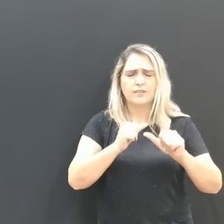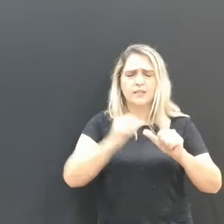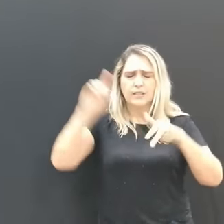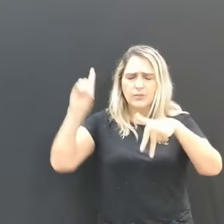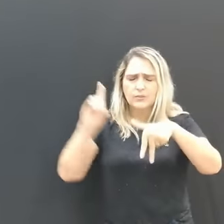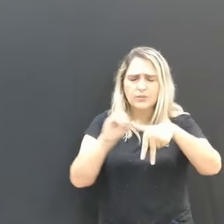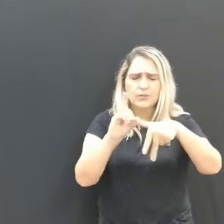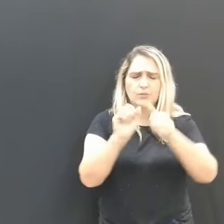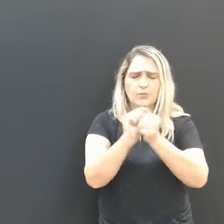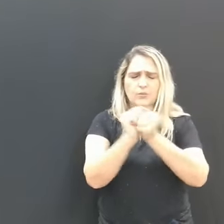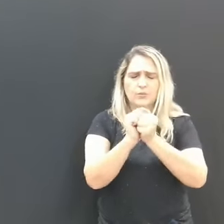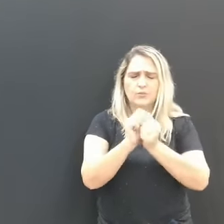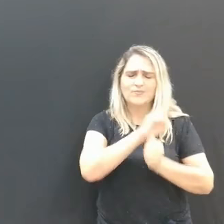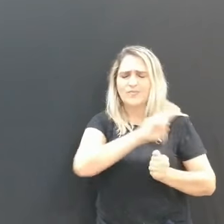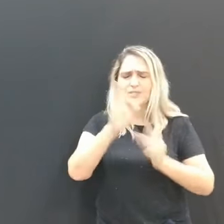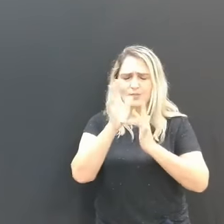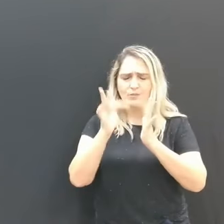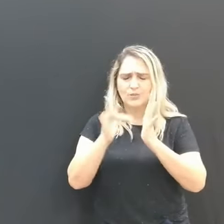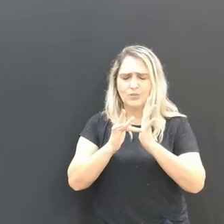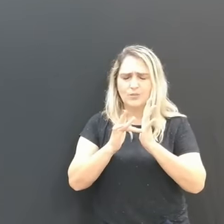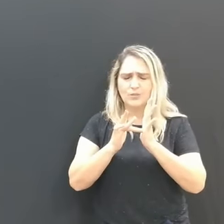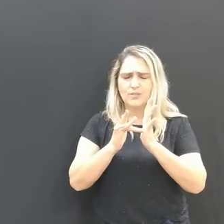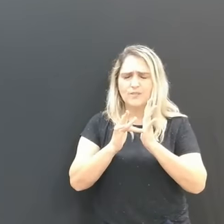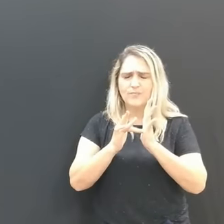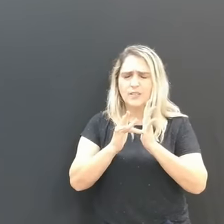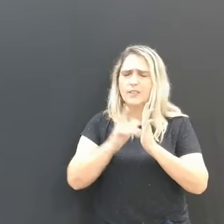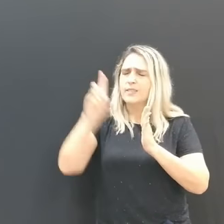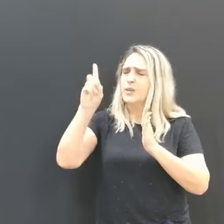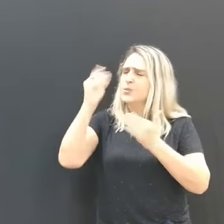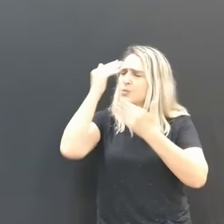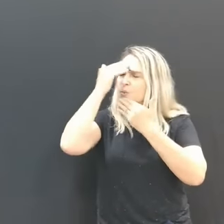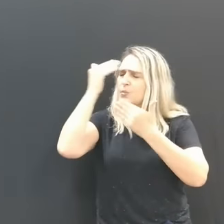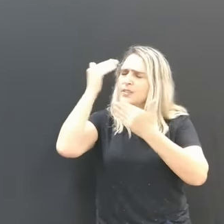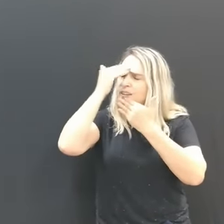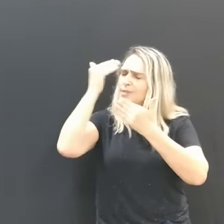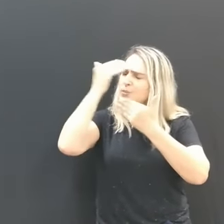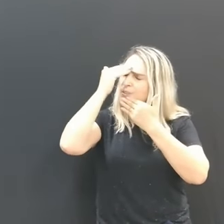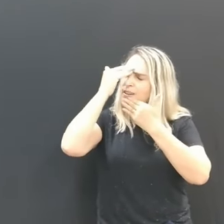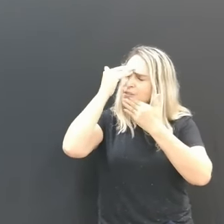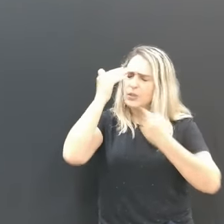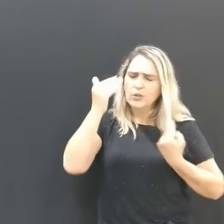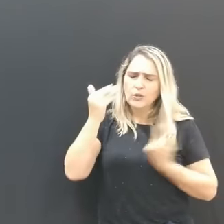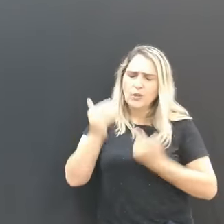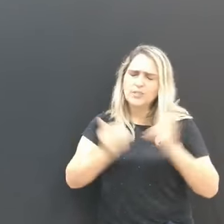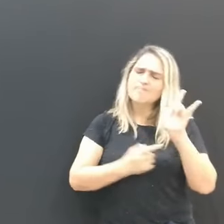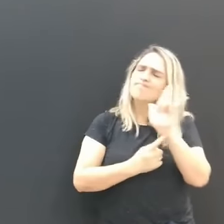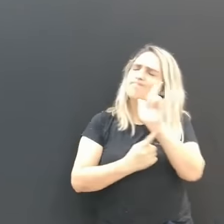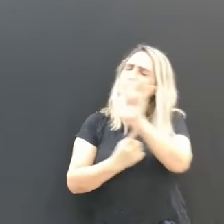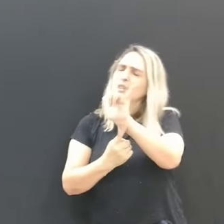Ti, e que eles possam ter uma vida de transformação e sentir que o Senhor está com eles todos os momentos de suas